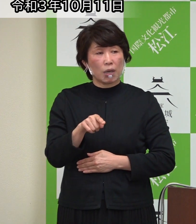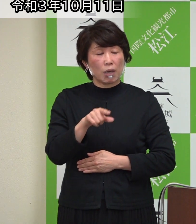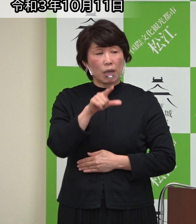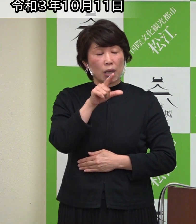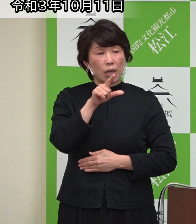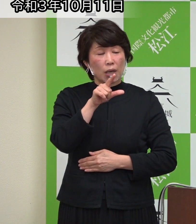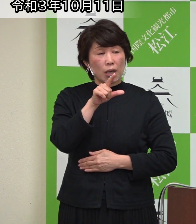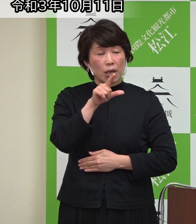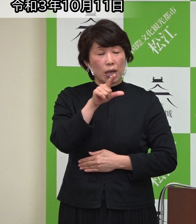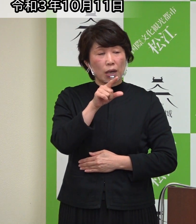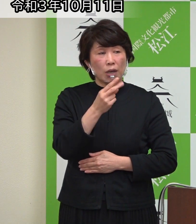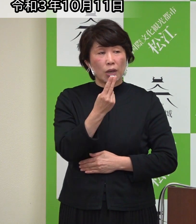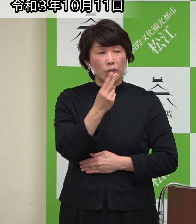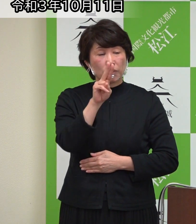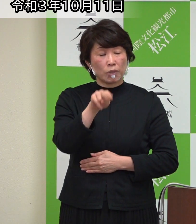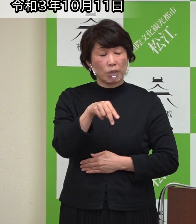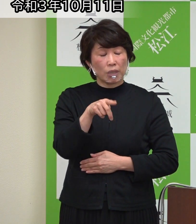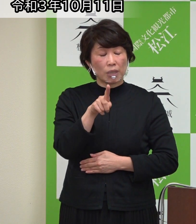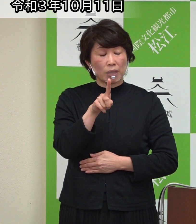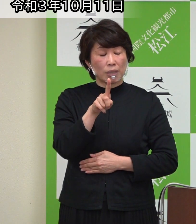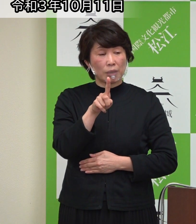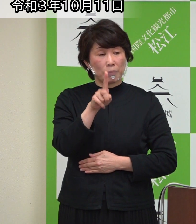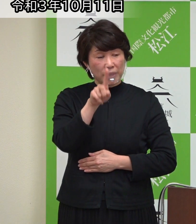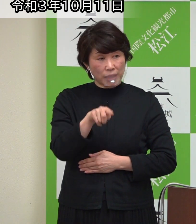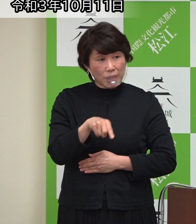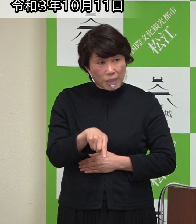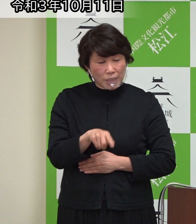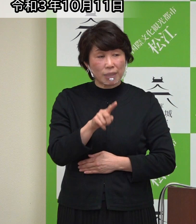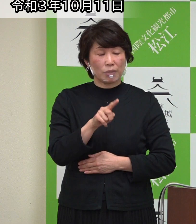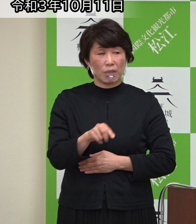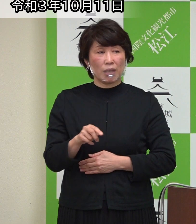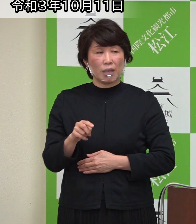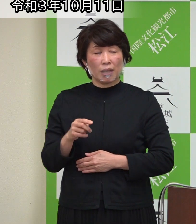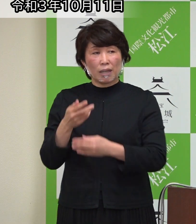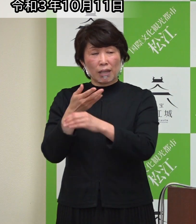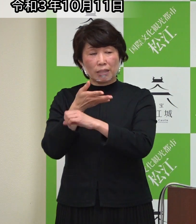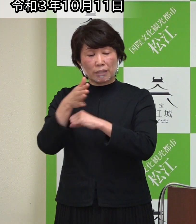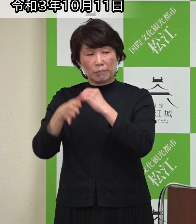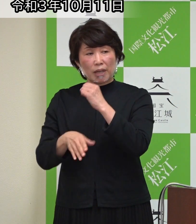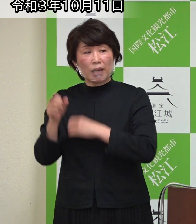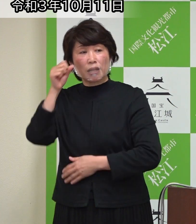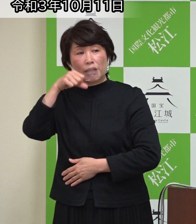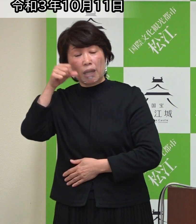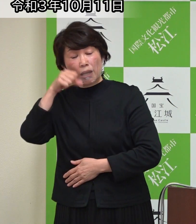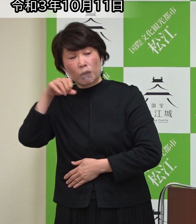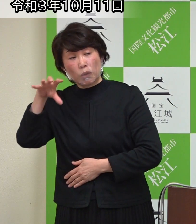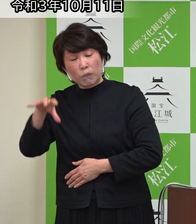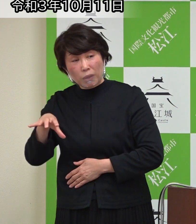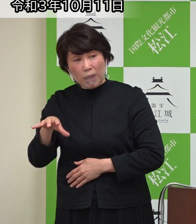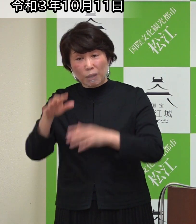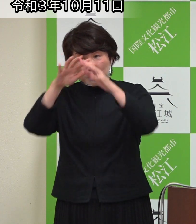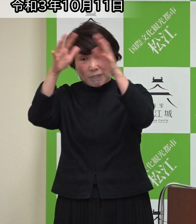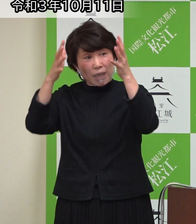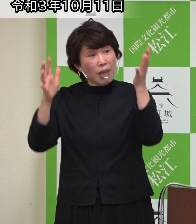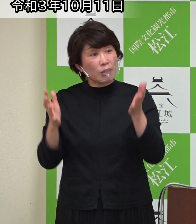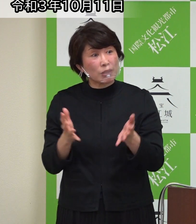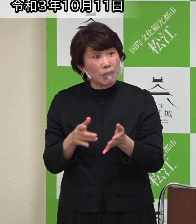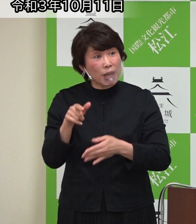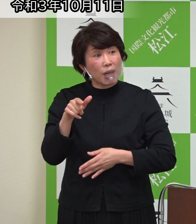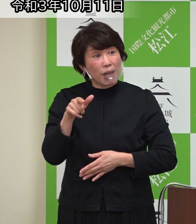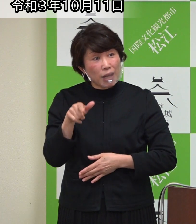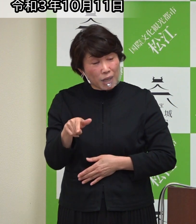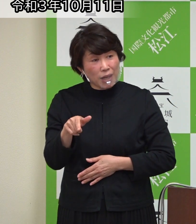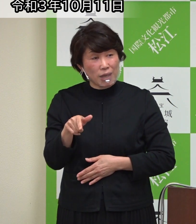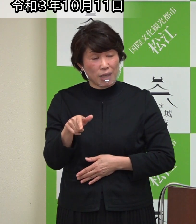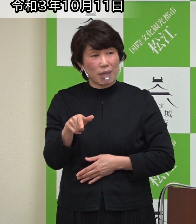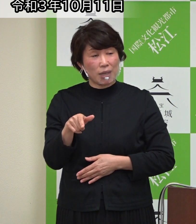そういうなんかキャラクターを使ってこういろんな県の、まあ、花の見頃だったり名産品特産品だったりをフォローし